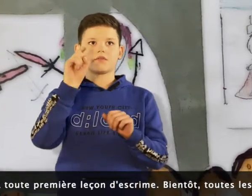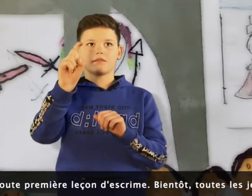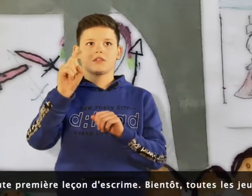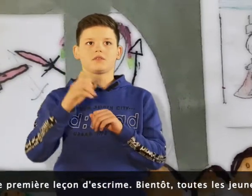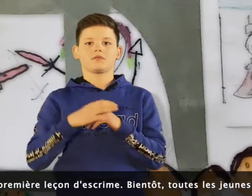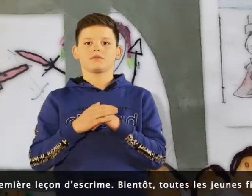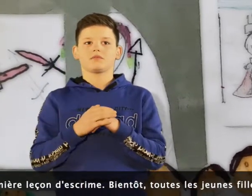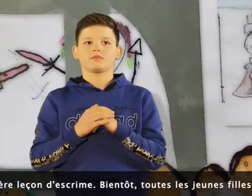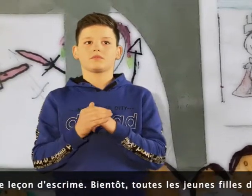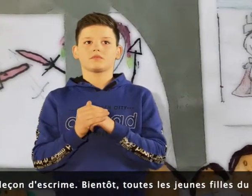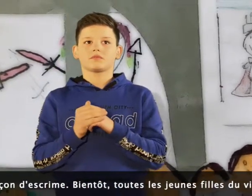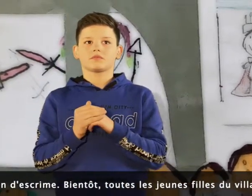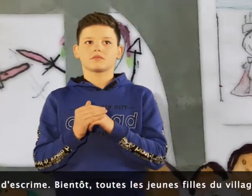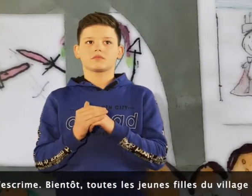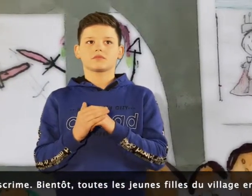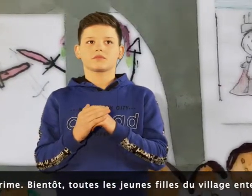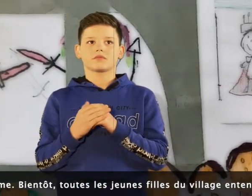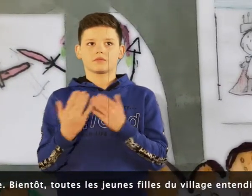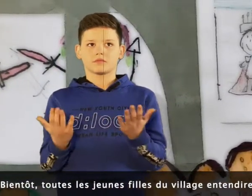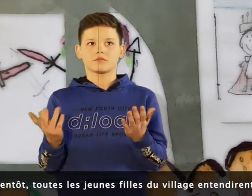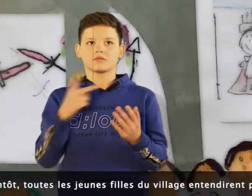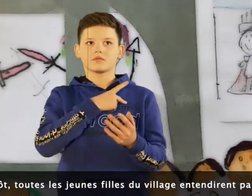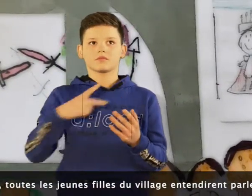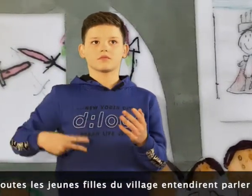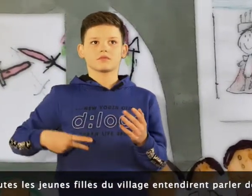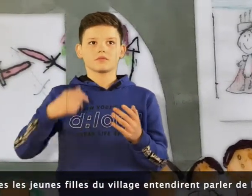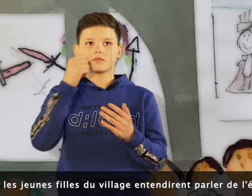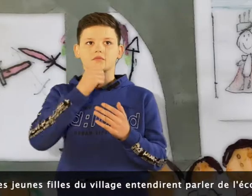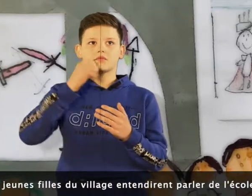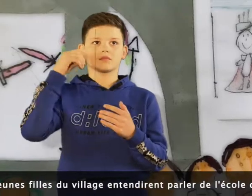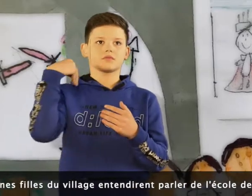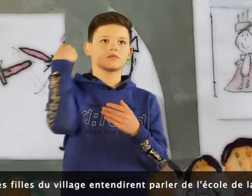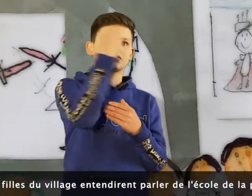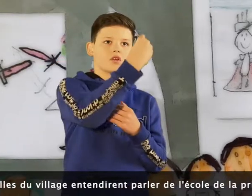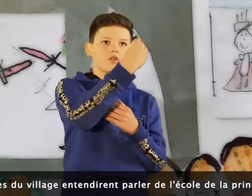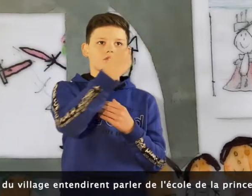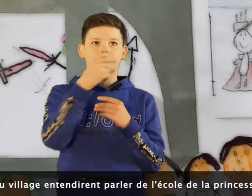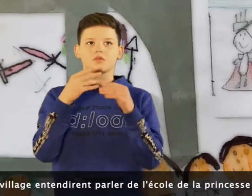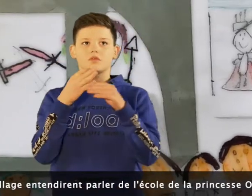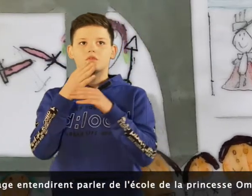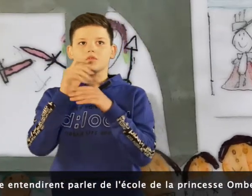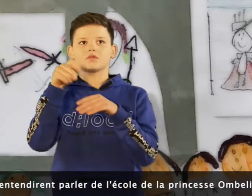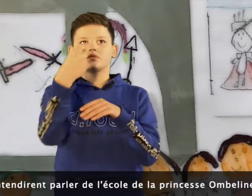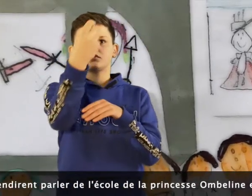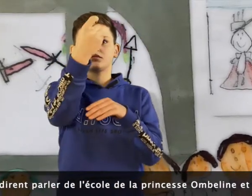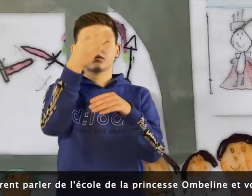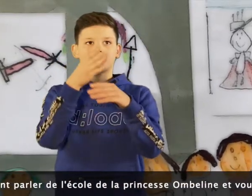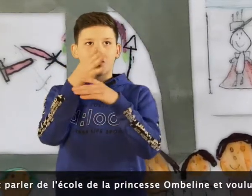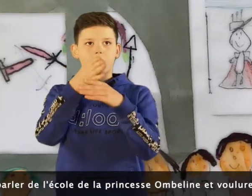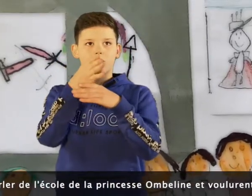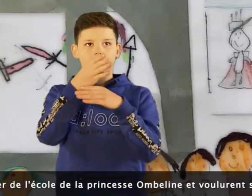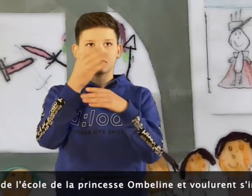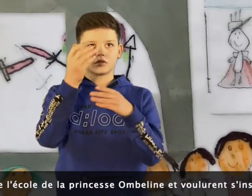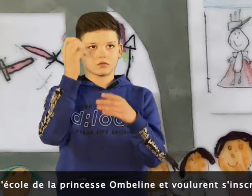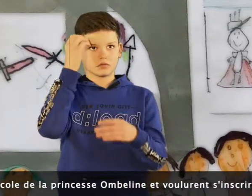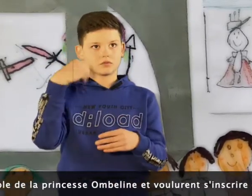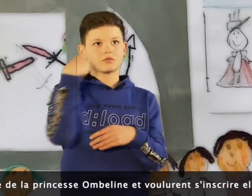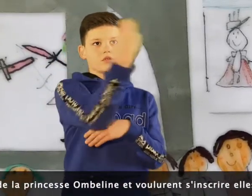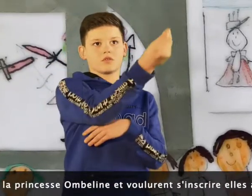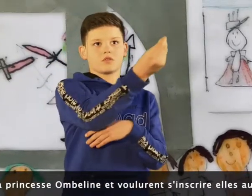toute première leçon d'escrime. Bientôt, toutes les jeunes filles du village entendirent parler de l'école de la princesse Ombeline